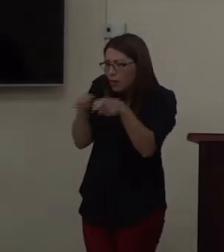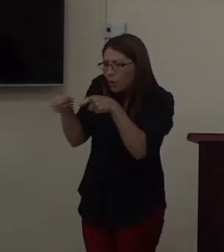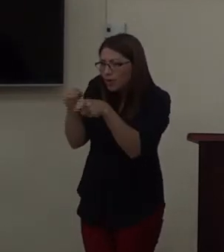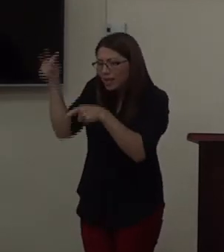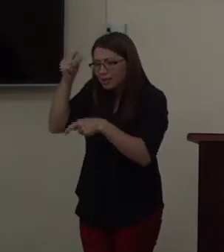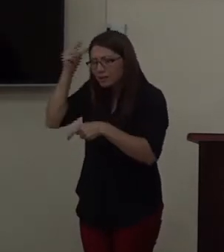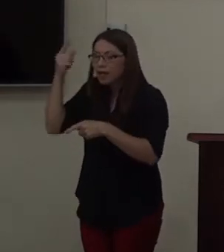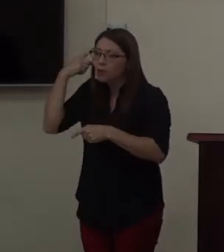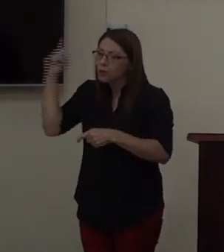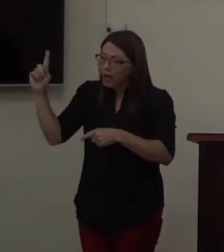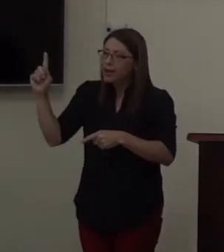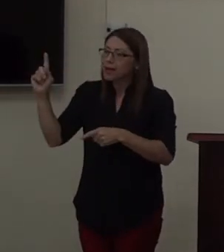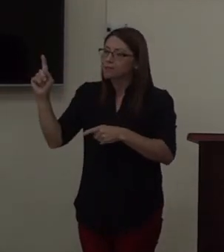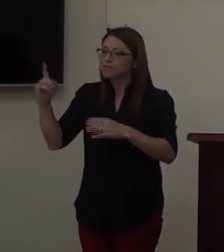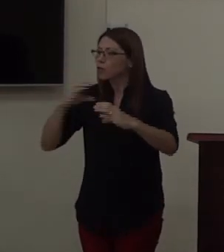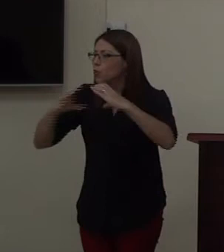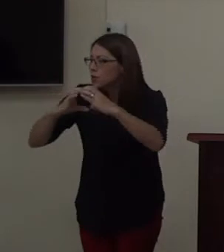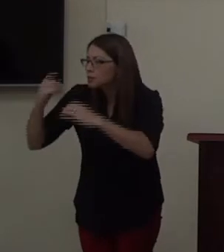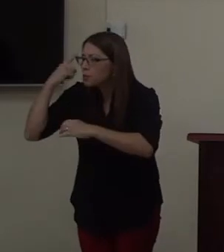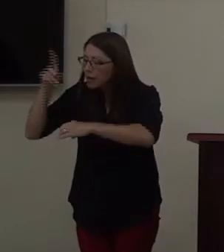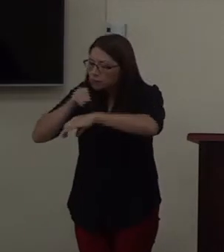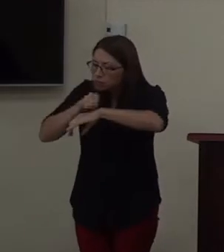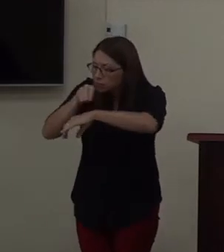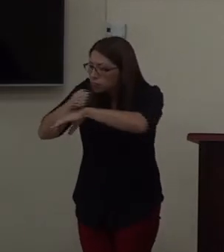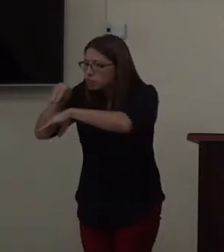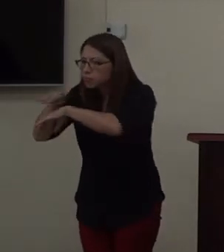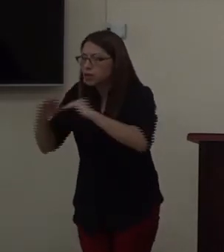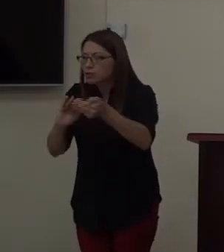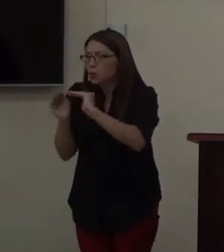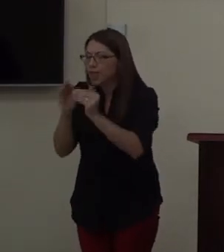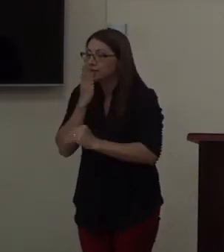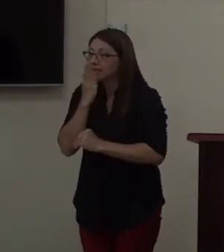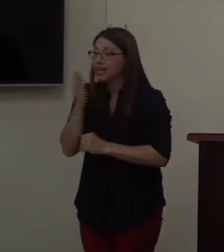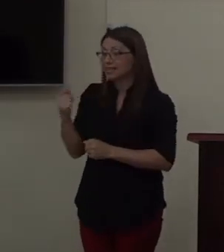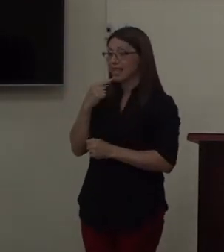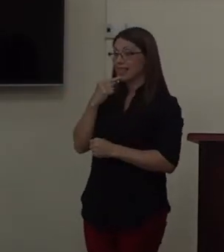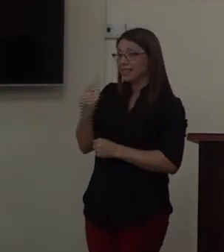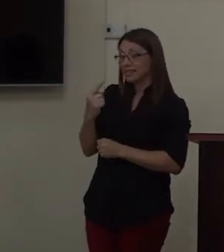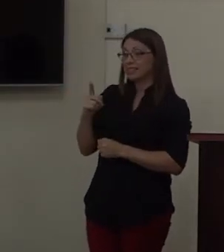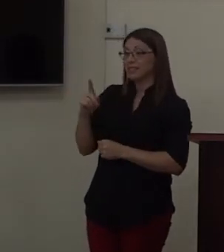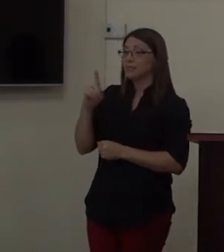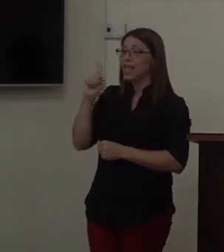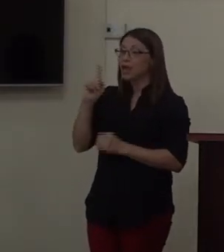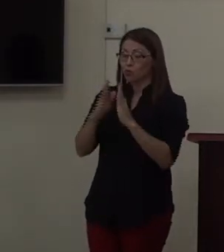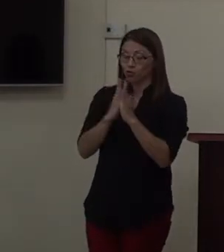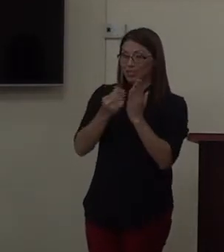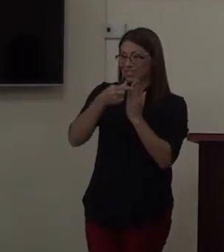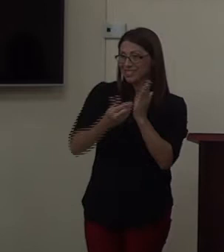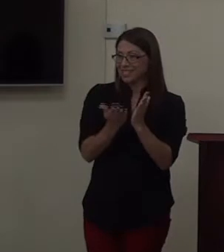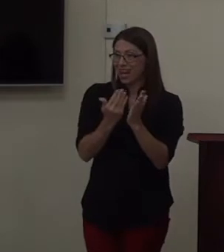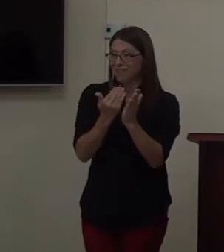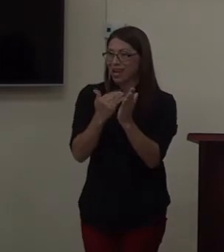para, digamos, de comunicación y para incidir en las comunidades indígenas, dice en un silabario del Cabeca,